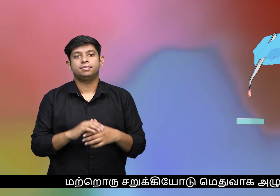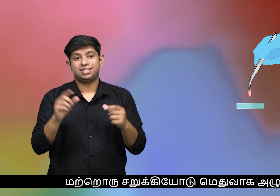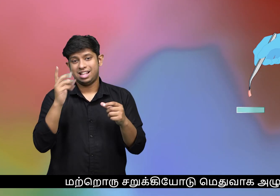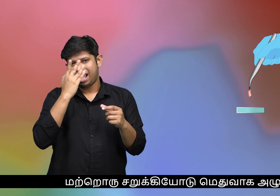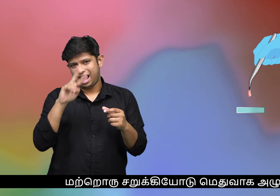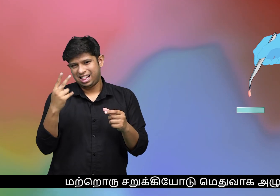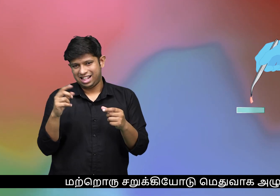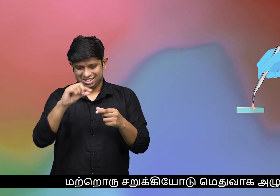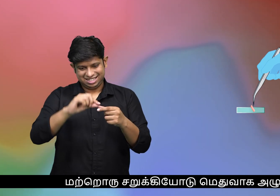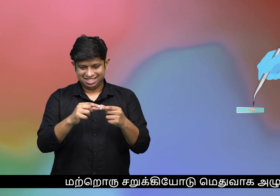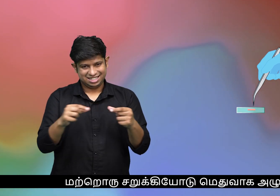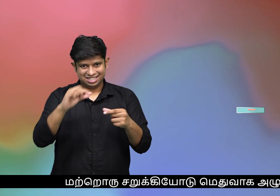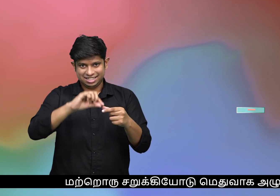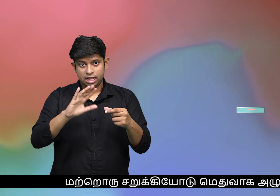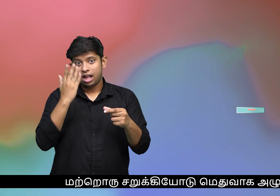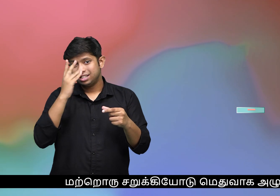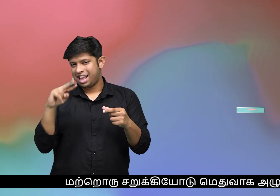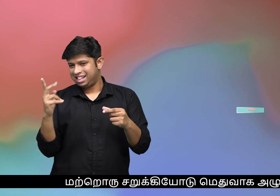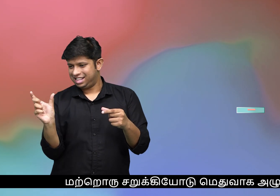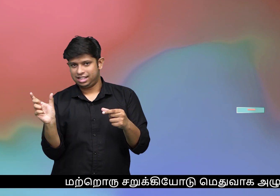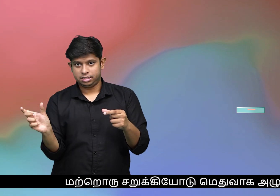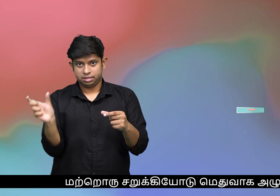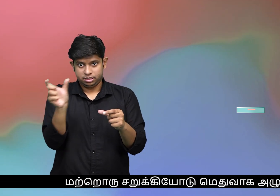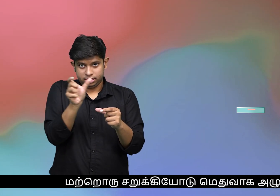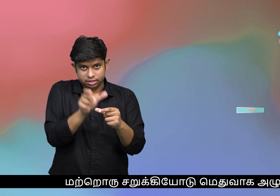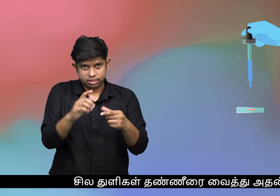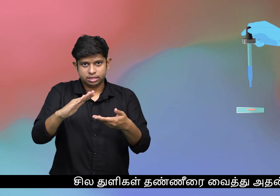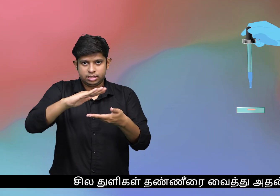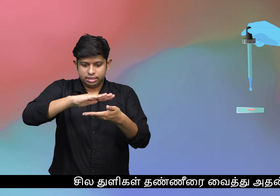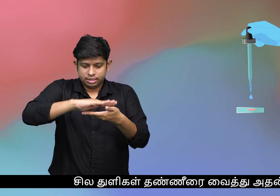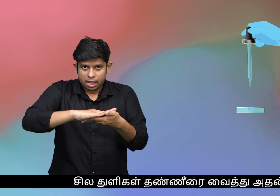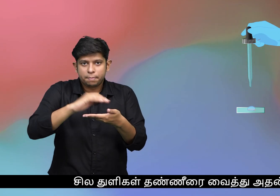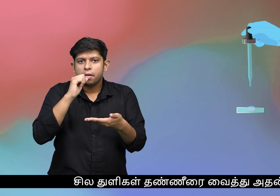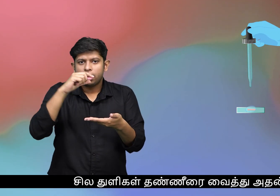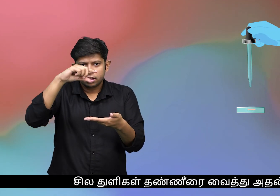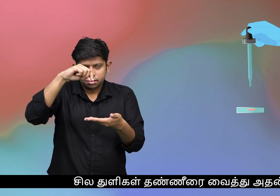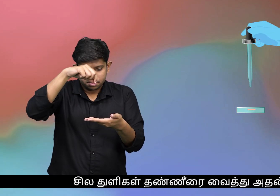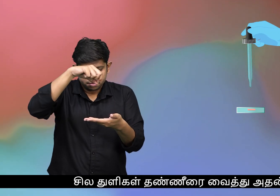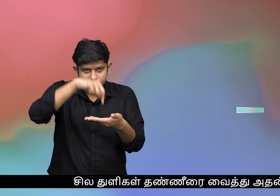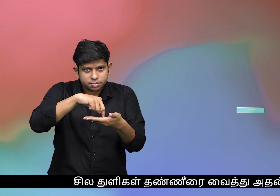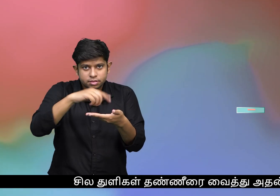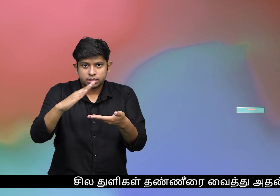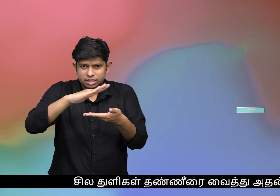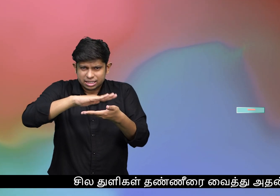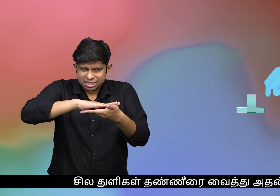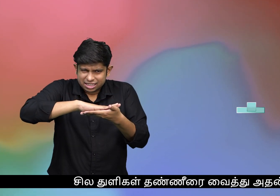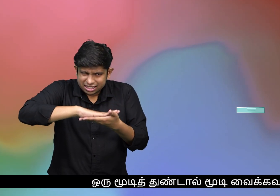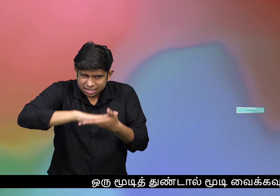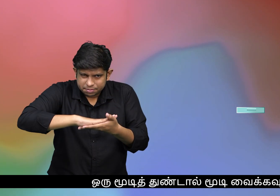மற்றொரு சறுக்கியோடு மெதுவாக அழுத்தவும். சில துளிகள் தண்ணீரை வைத்து அதன் மீது ஒரு மூடி துண்டால்